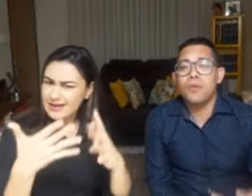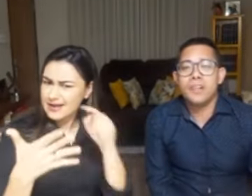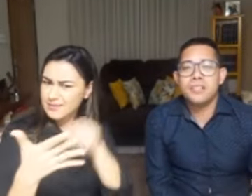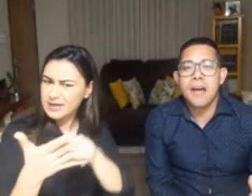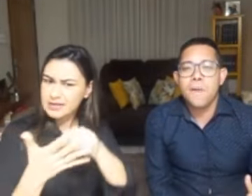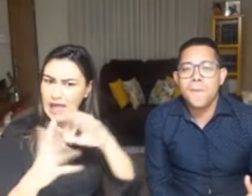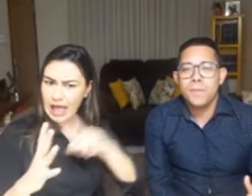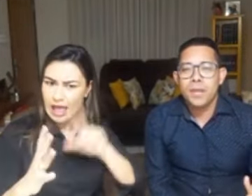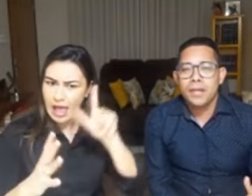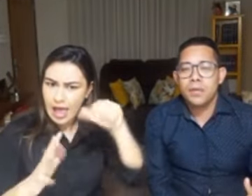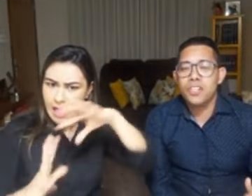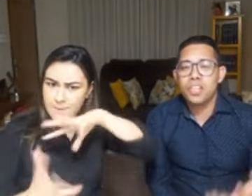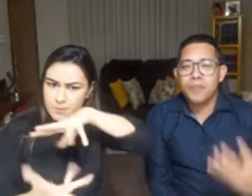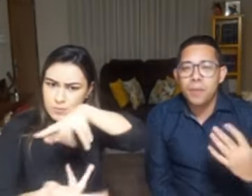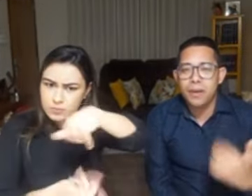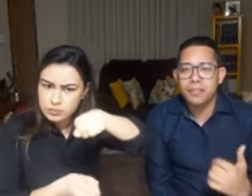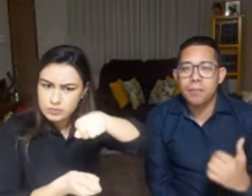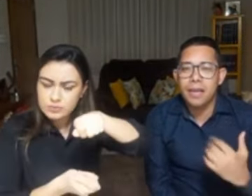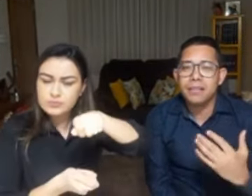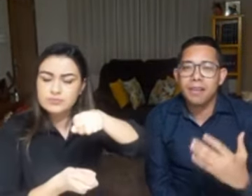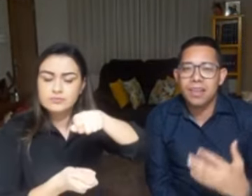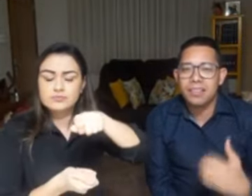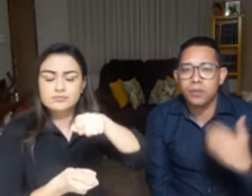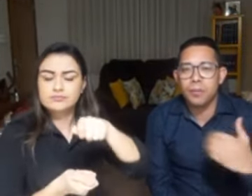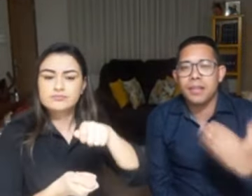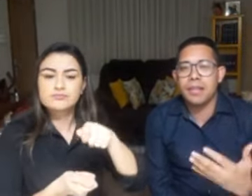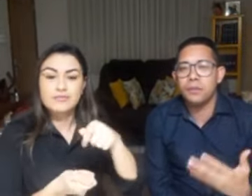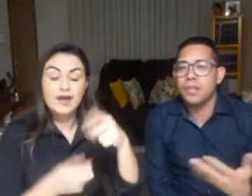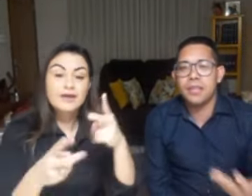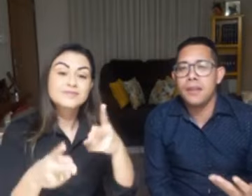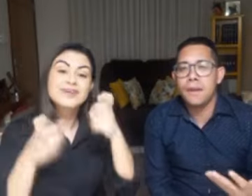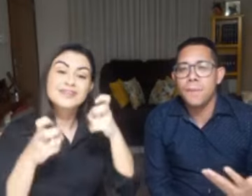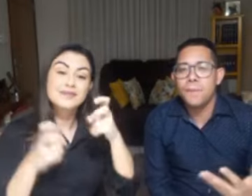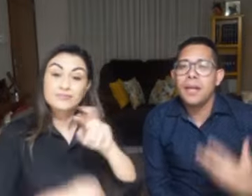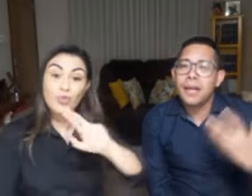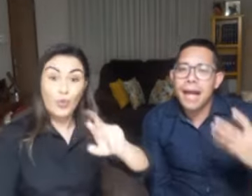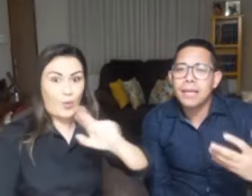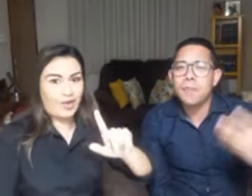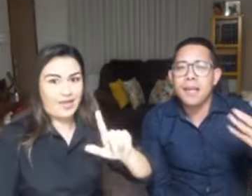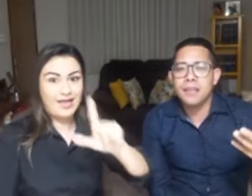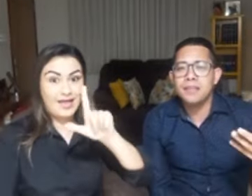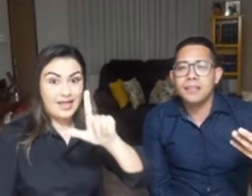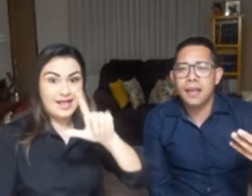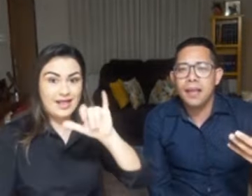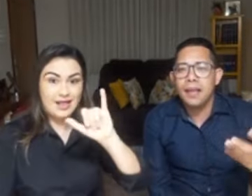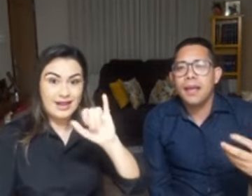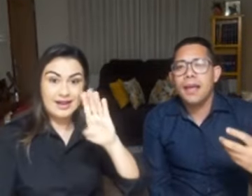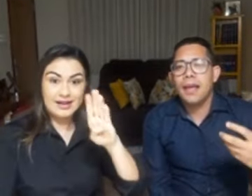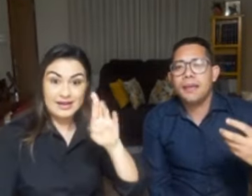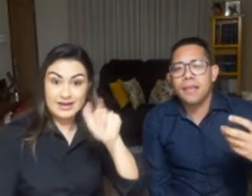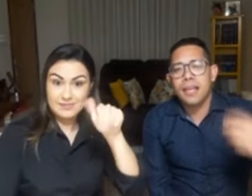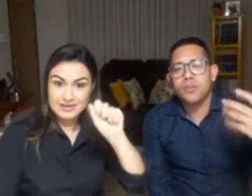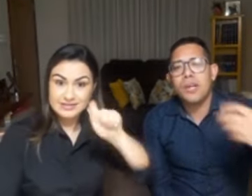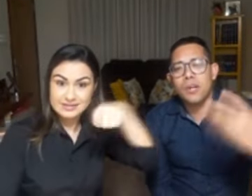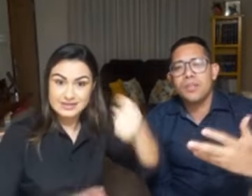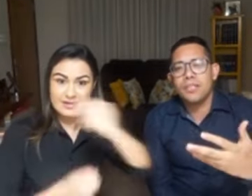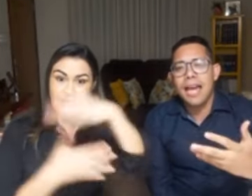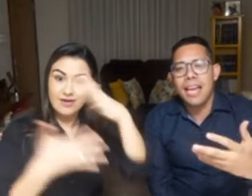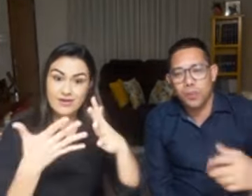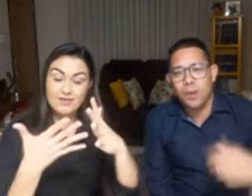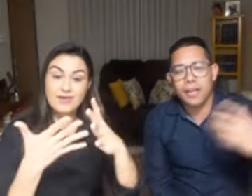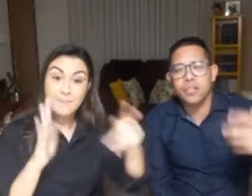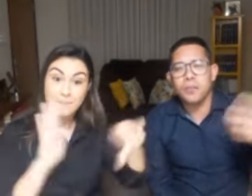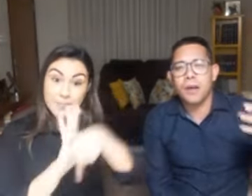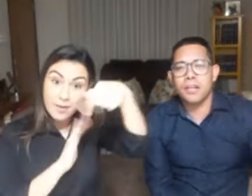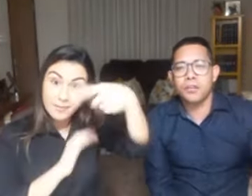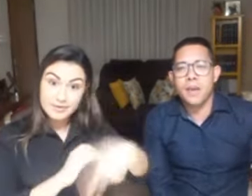é universal. Então a gente vai perceber através dessa nomenclatura que não. Cada país, né, tem a sua língua de sinais,